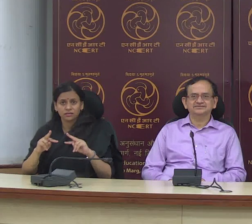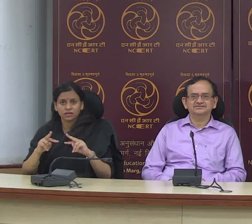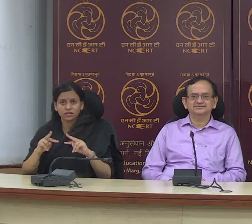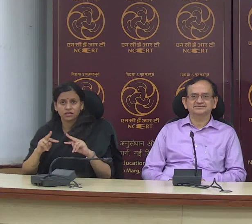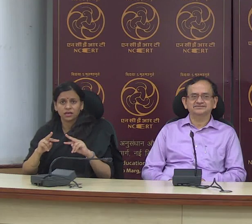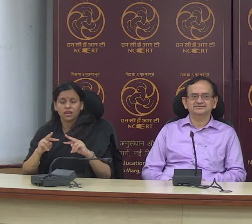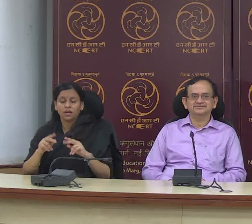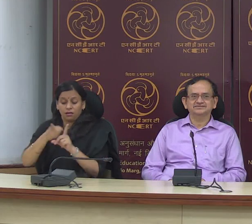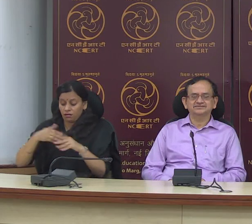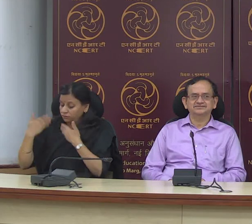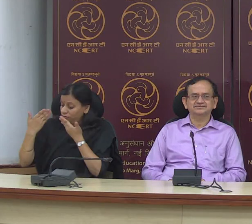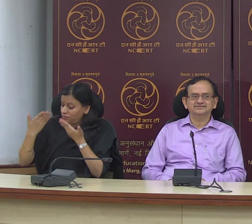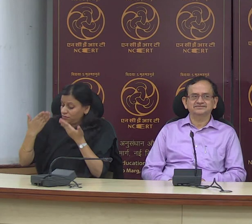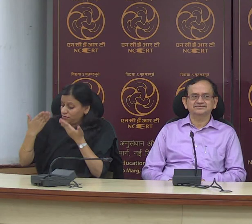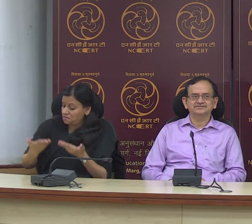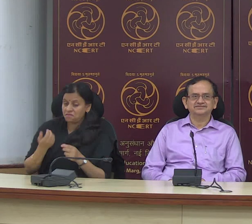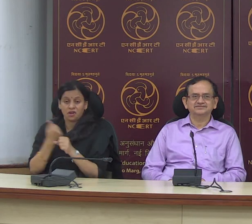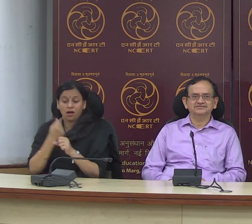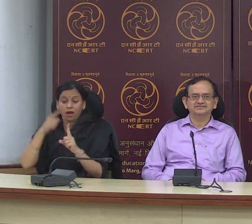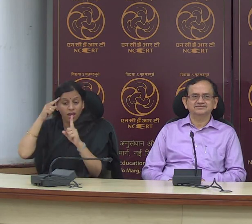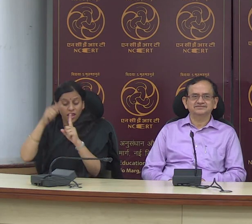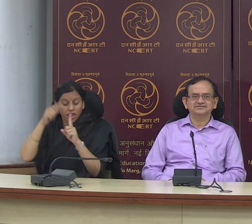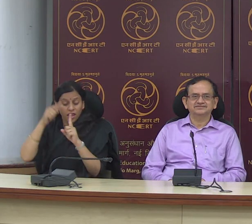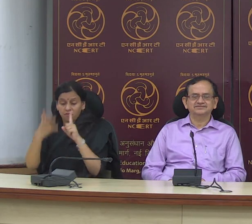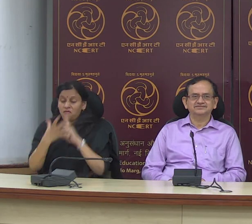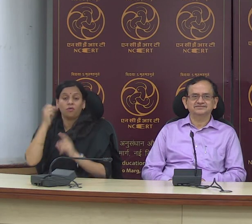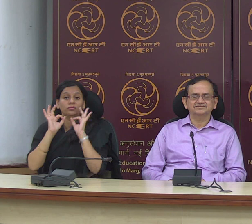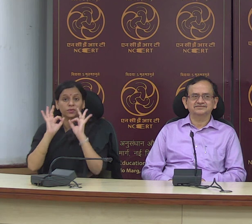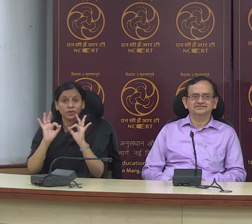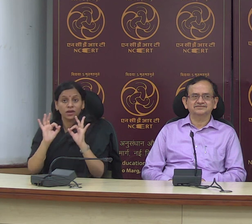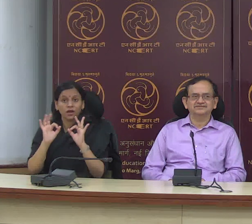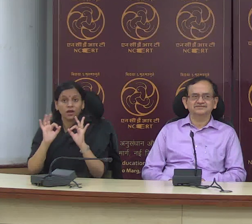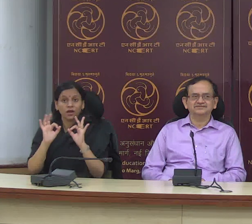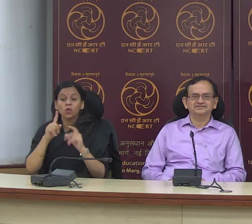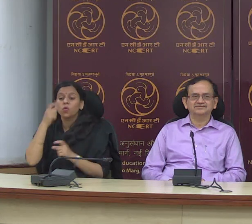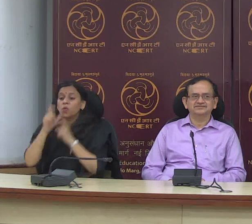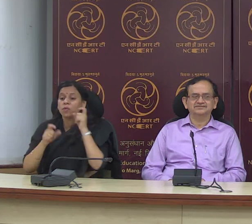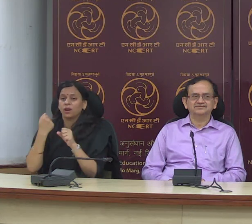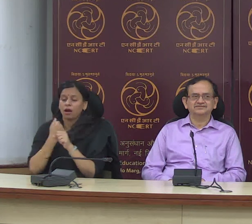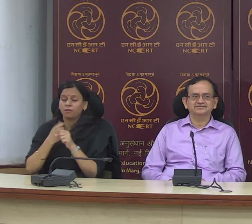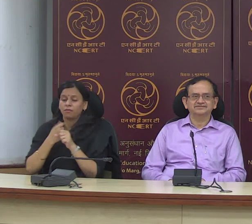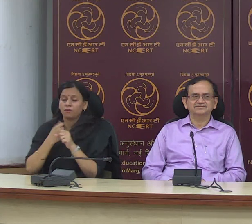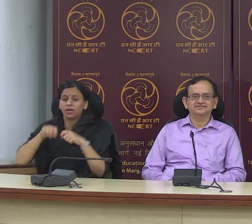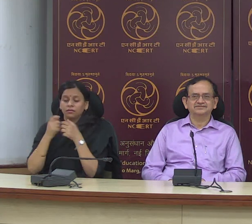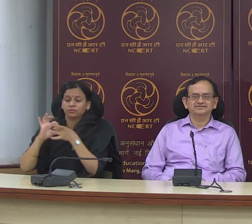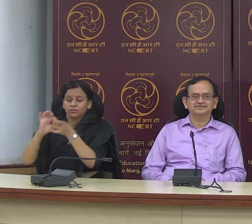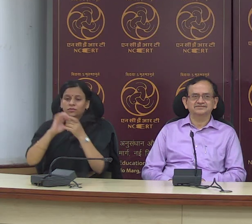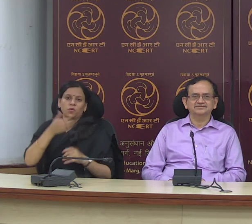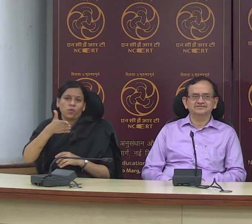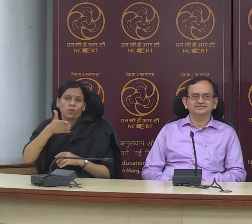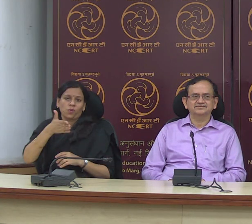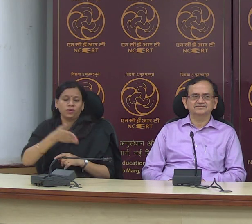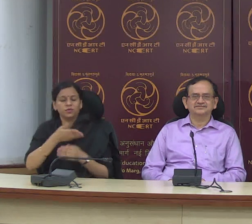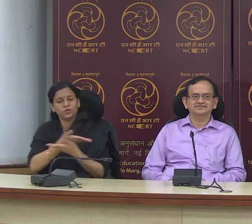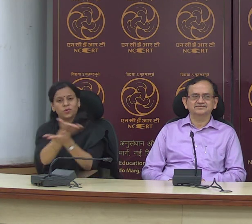done within a year. It is a record time achievement, and I must say, तो जो लोग इस पूरे काम में जुड़े हुए हैं वो वाकई बधाई के पात्र हैं।